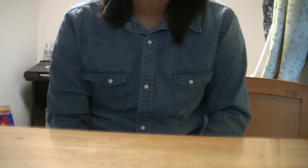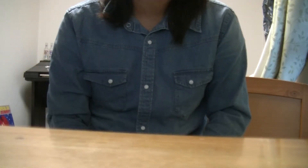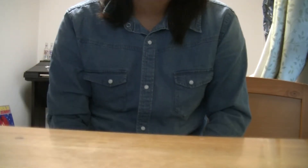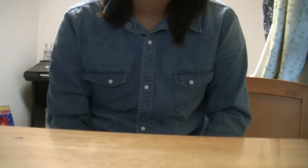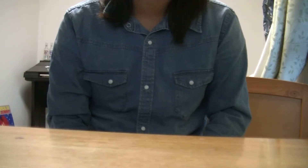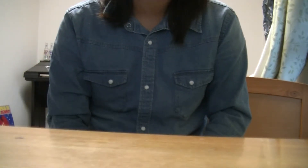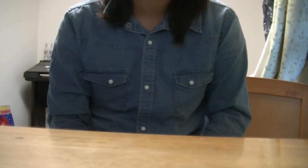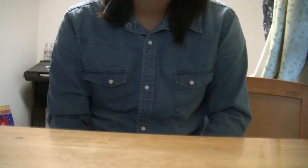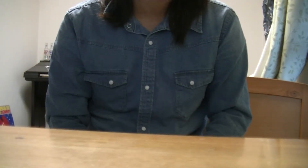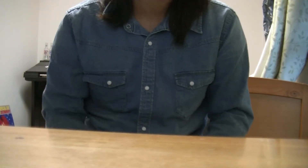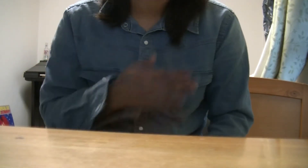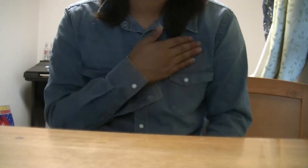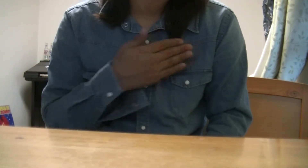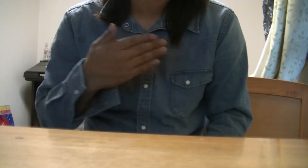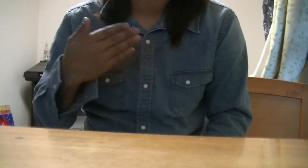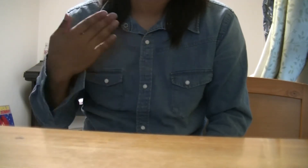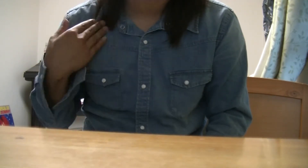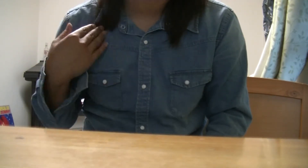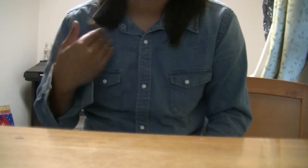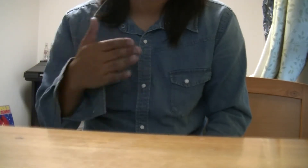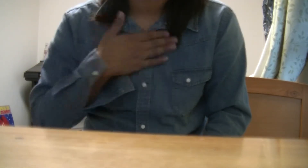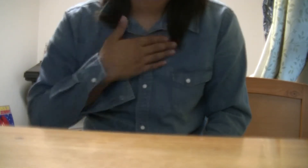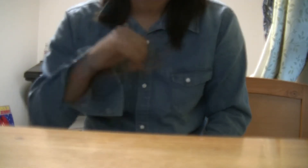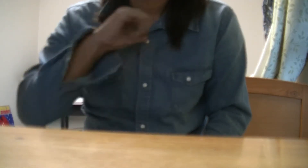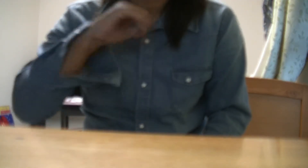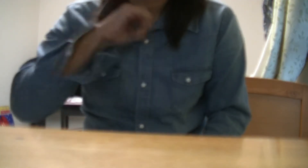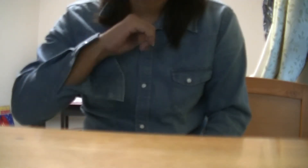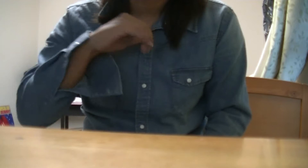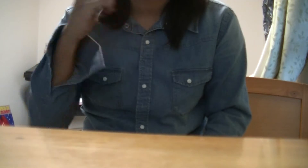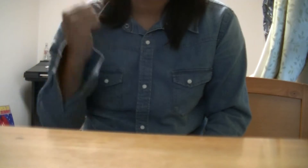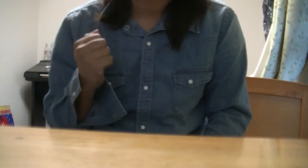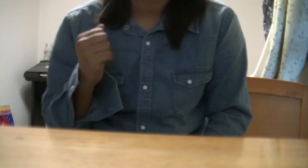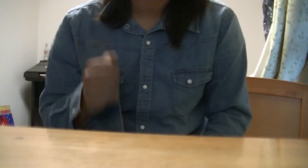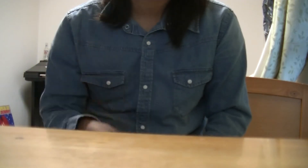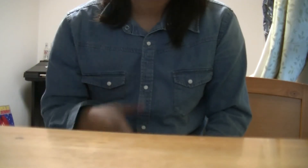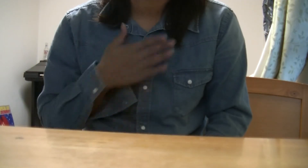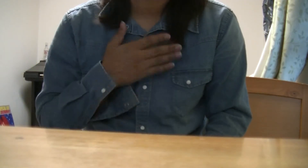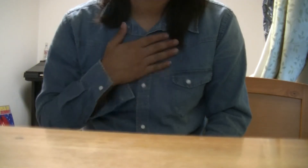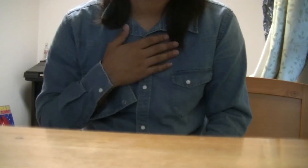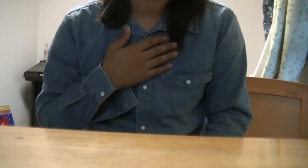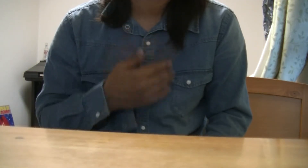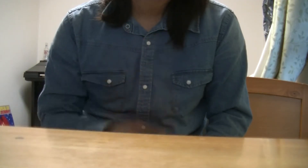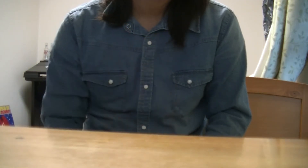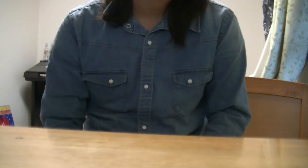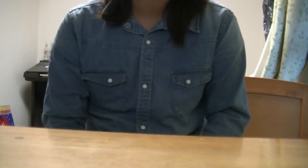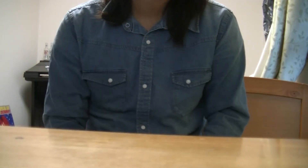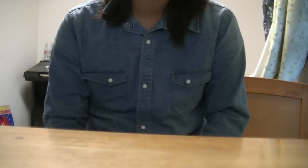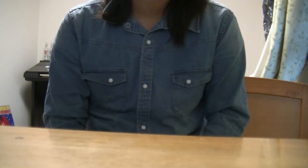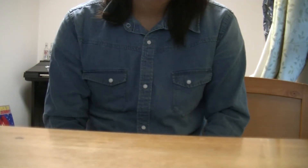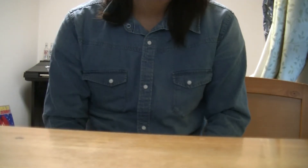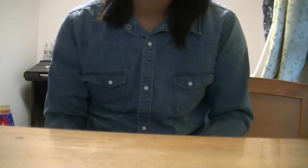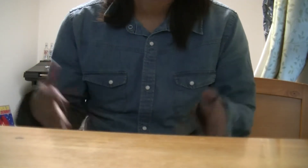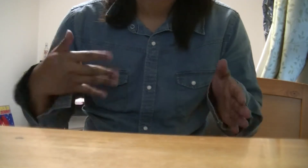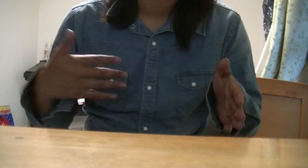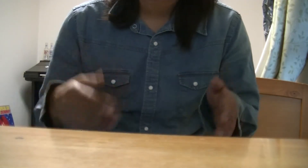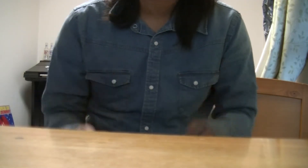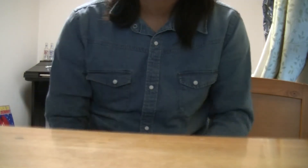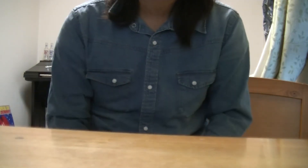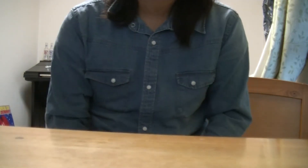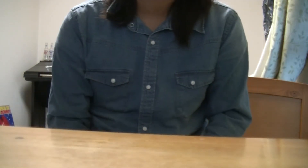大丈夫、僕がいるんで。僕にはもう最近はアップルウォッチに変えたんですけど、待ち受け